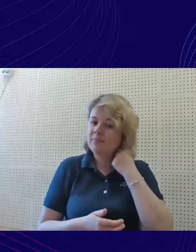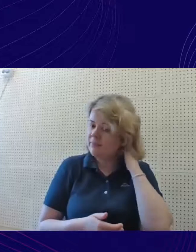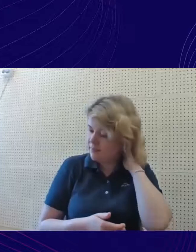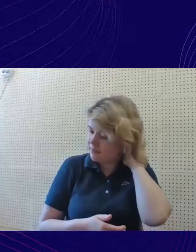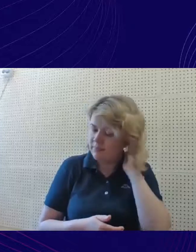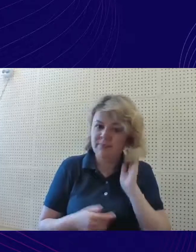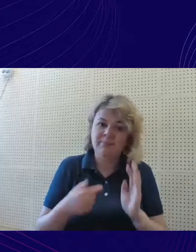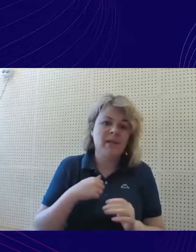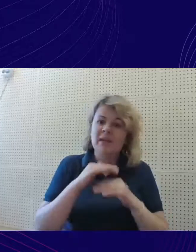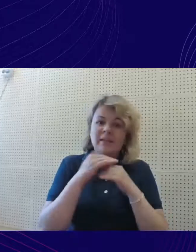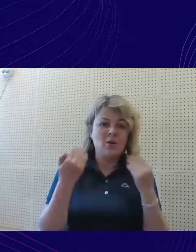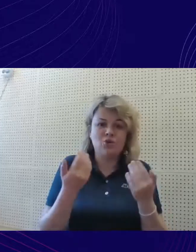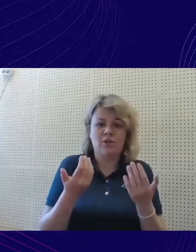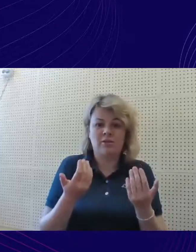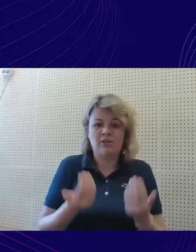Не хочется сейчас